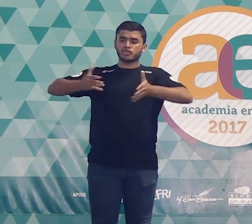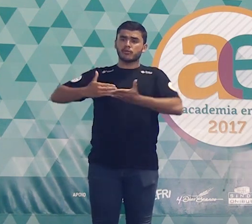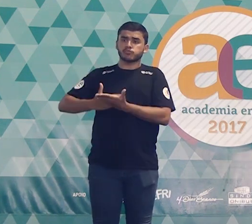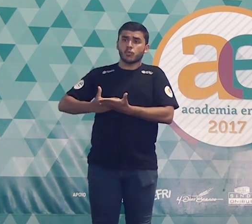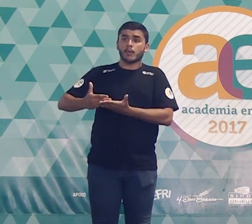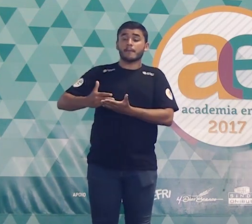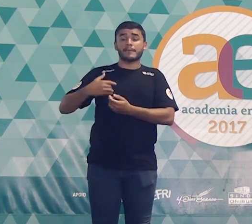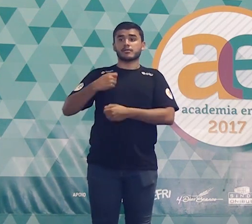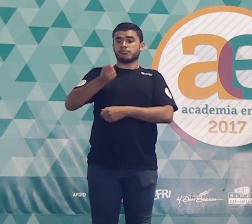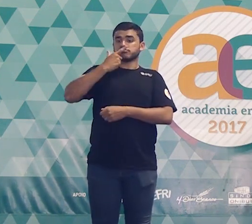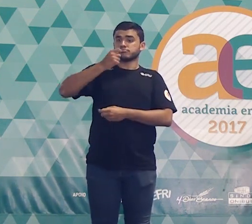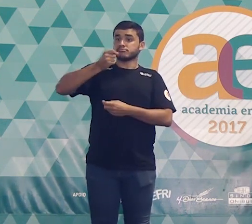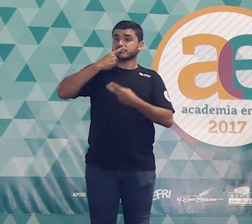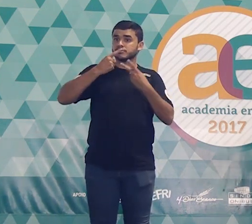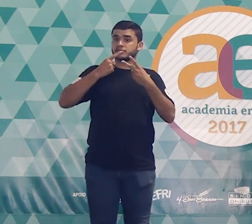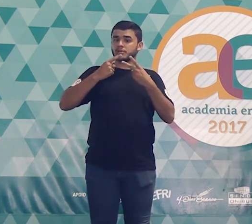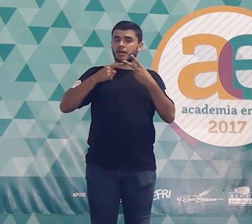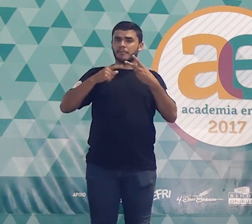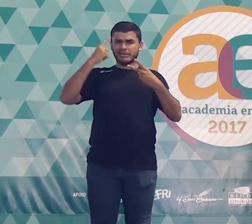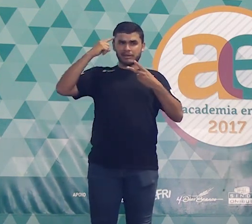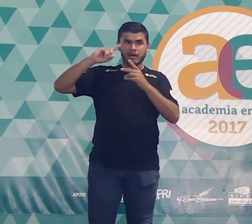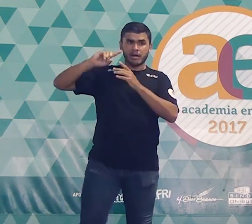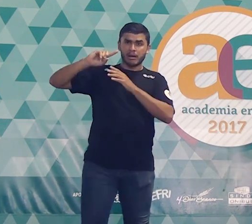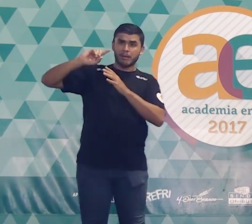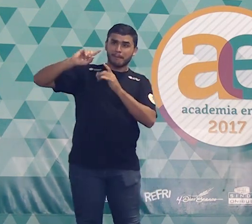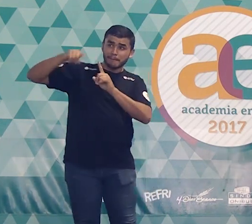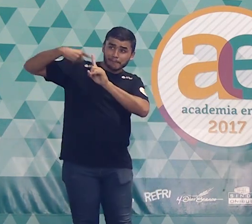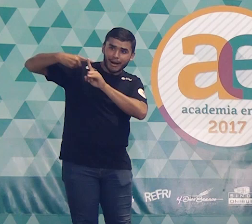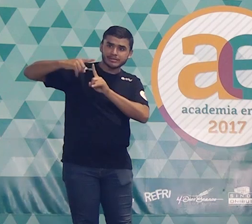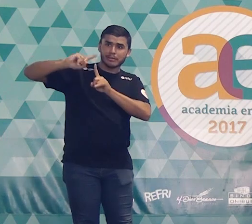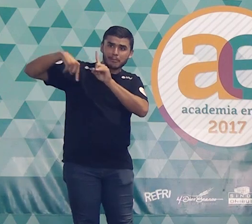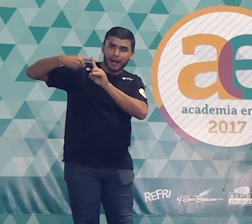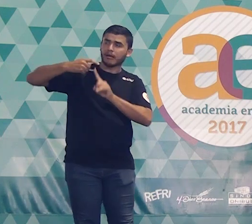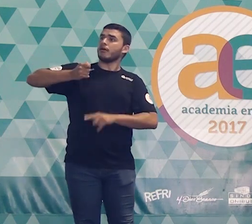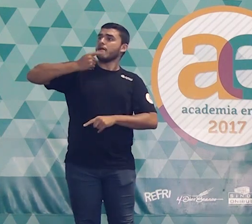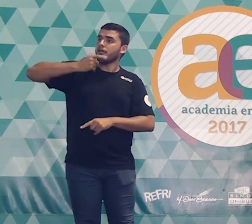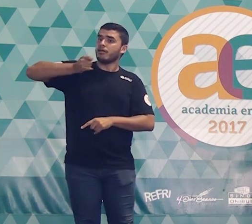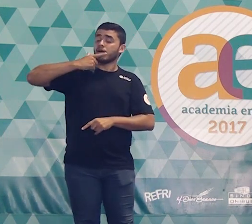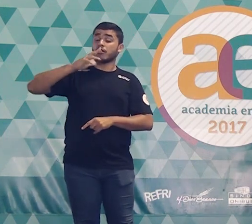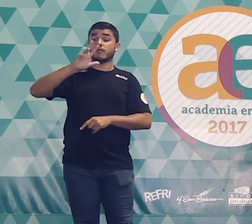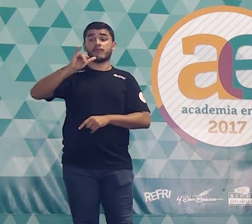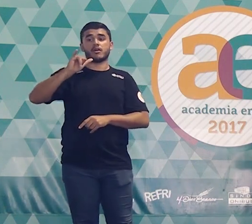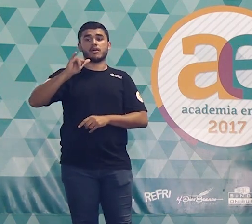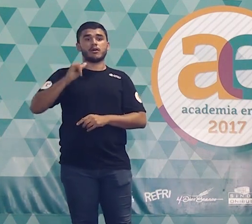aumentar a dose. Só que aumentar a dose não é bom. Porque aí quando você aumenta a dose, você começa